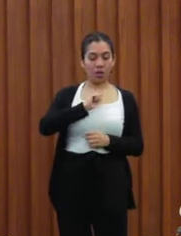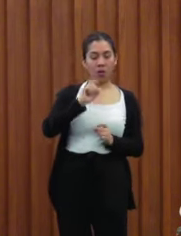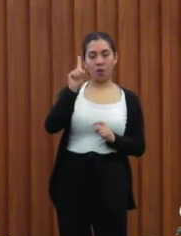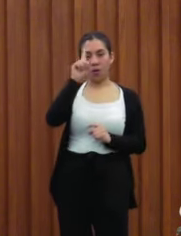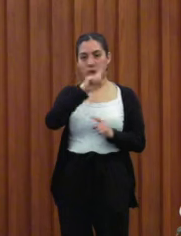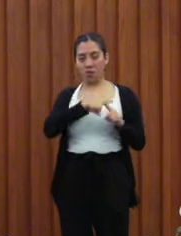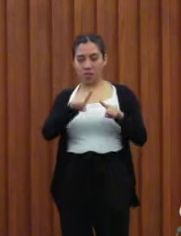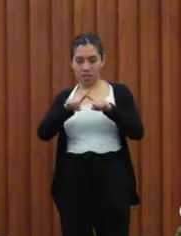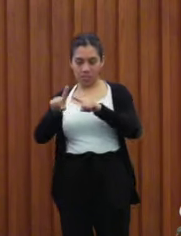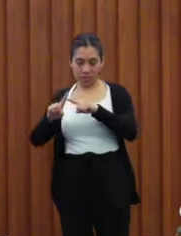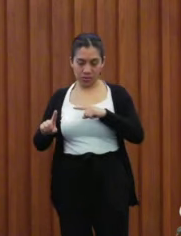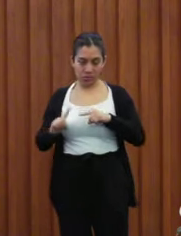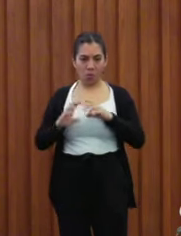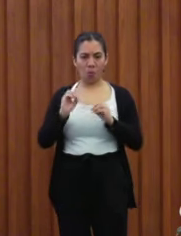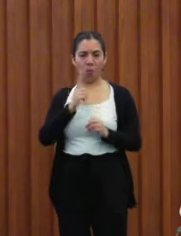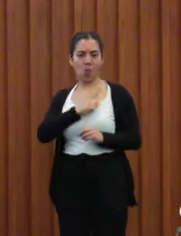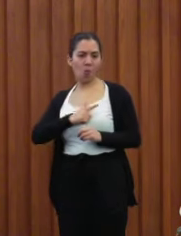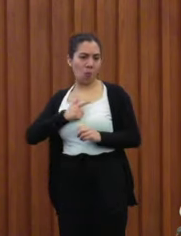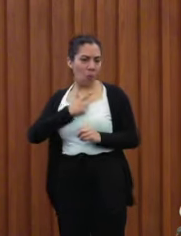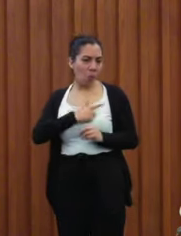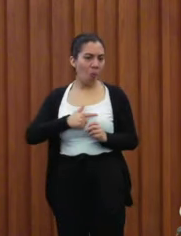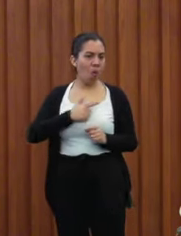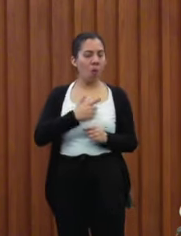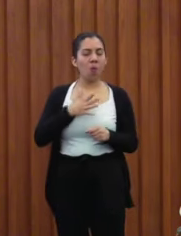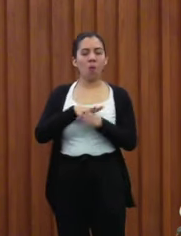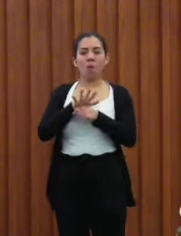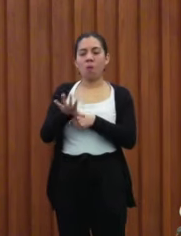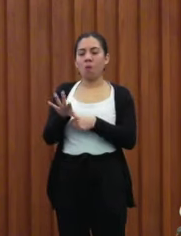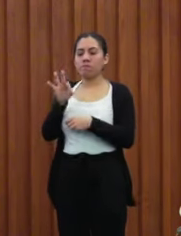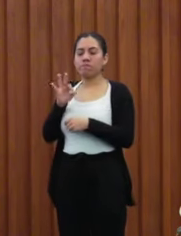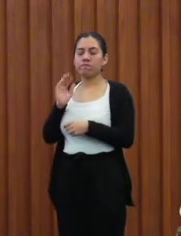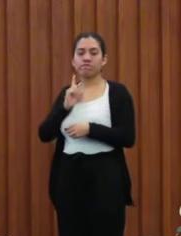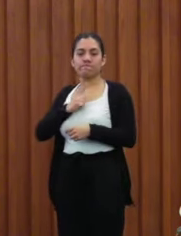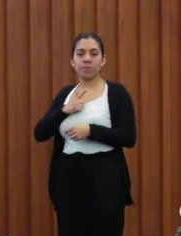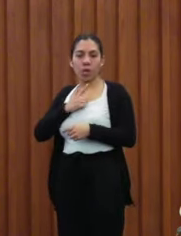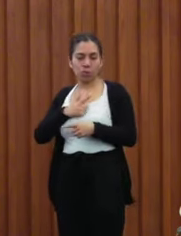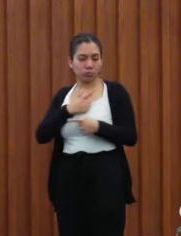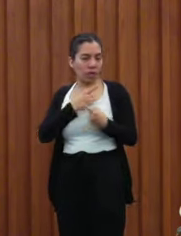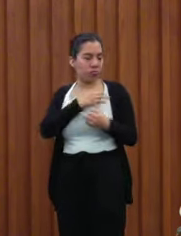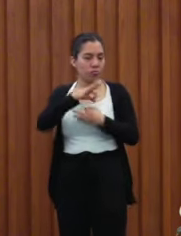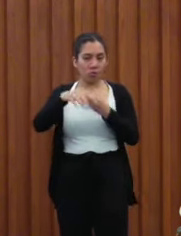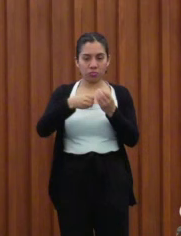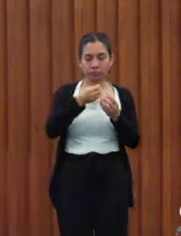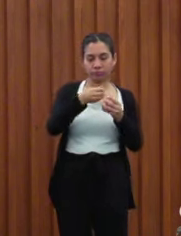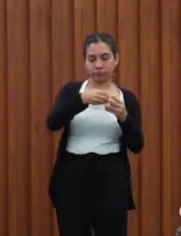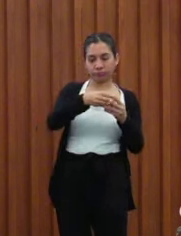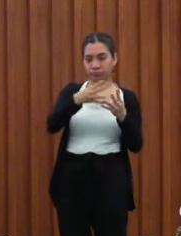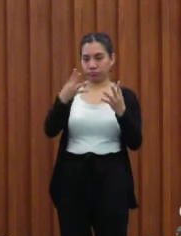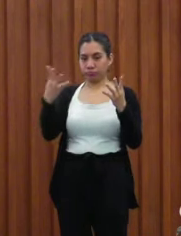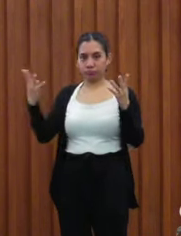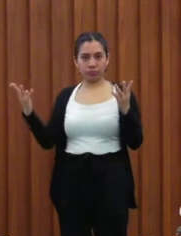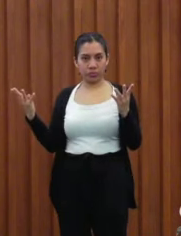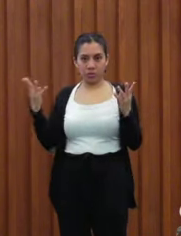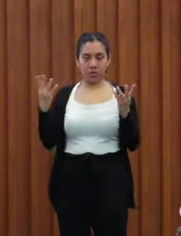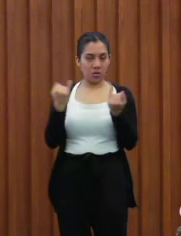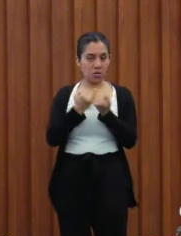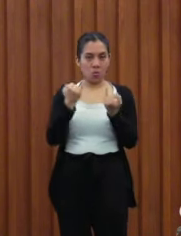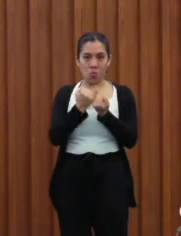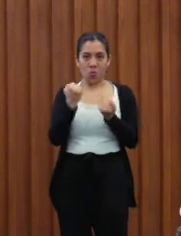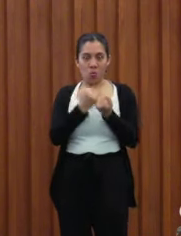preferencias, gustos, como le quieran, y en todo el espectro de lo que la sexualidad nos llama en la